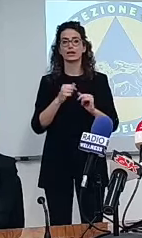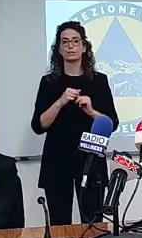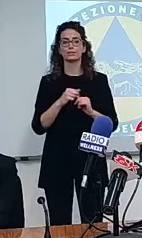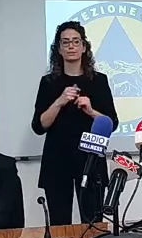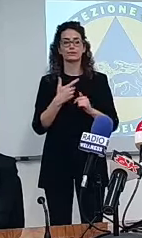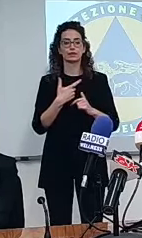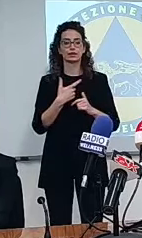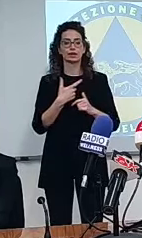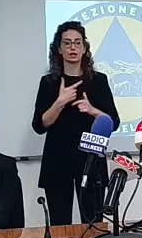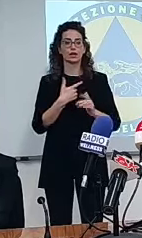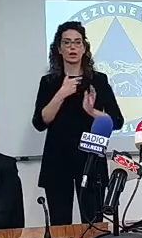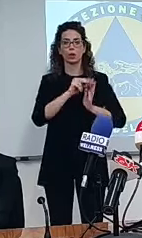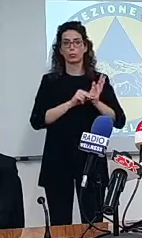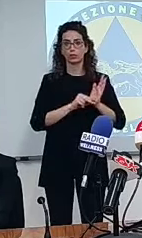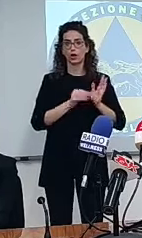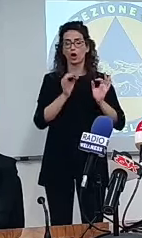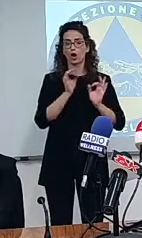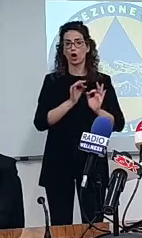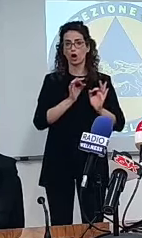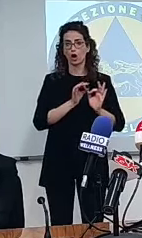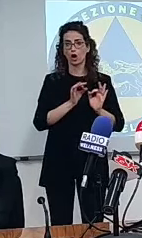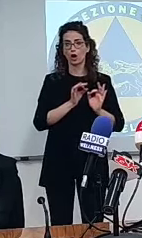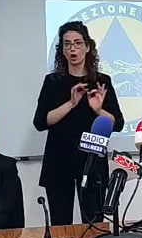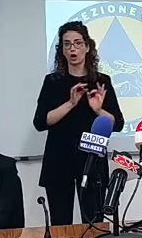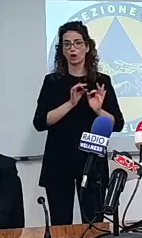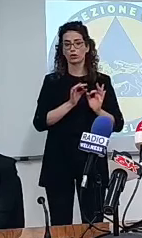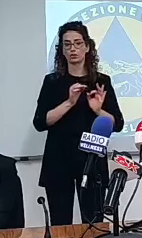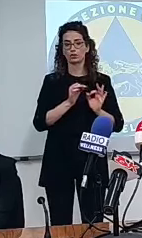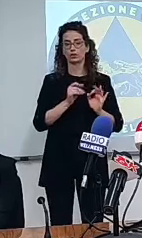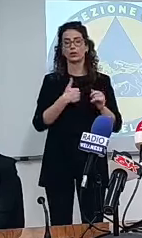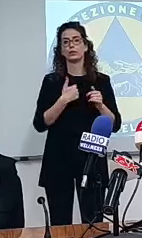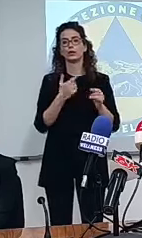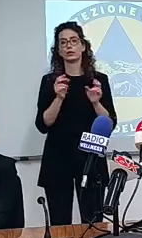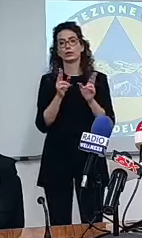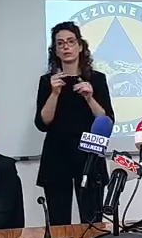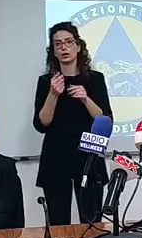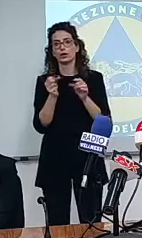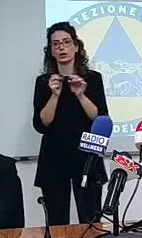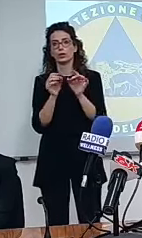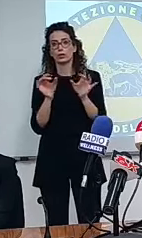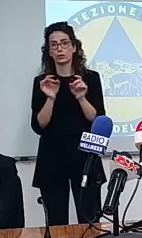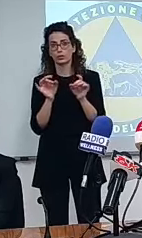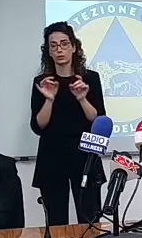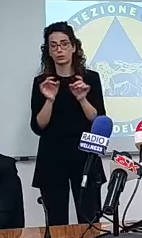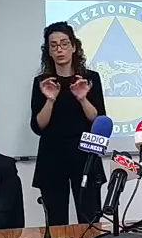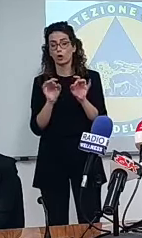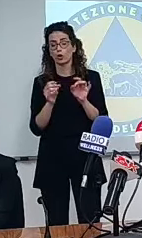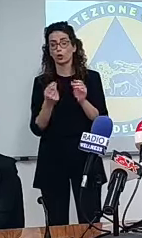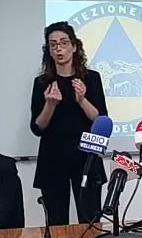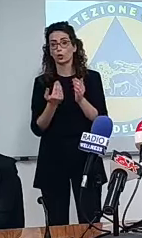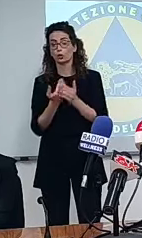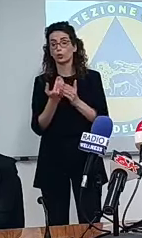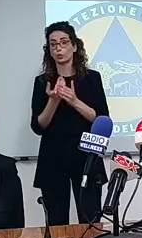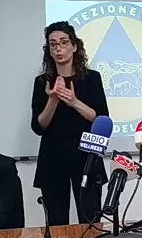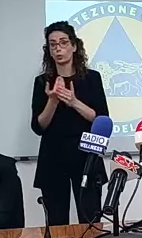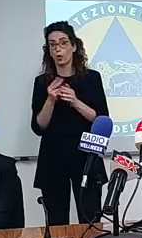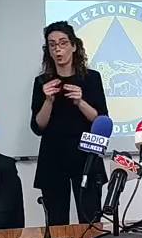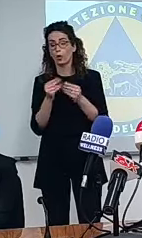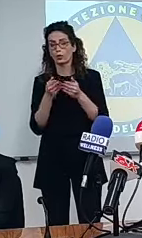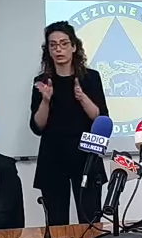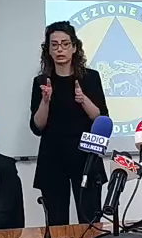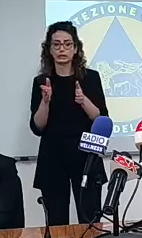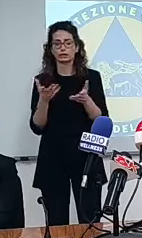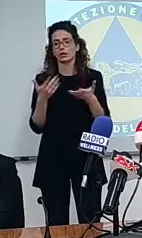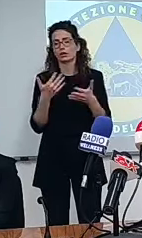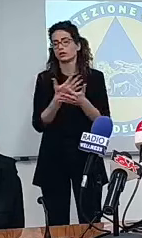non verranno saturati, man mano verranno aperti nuovi posti, è inevitabile che noi si apra. Cioè, sto parlando di qualche